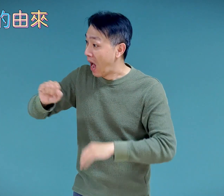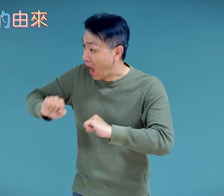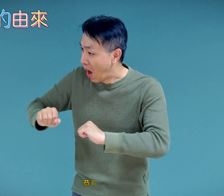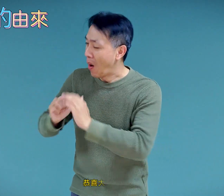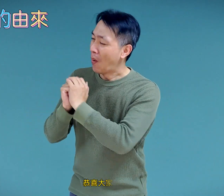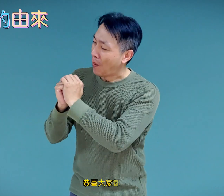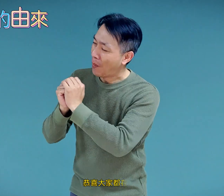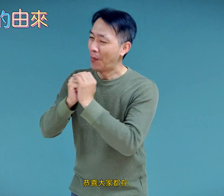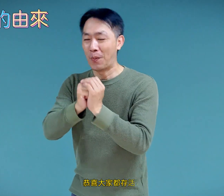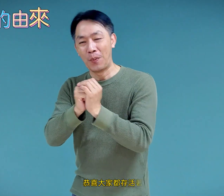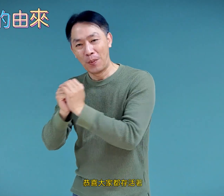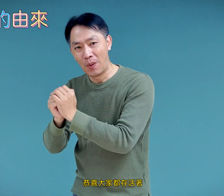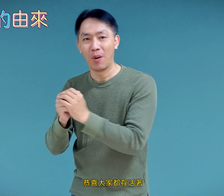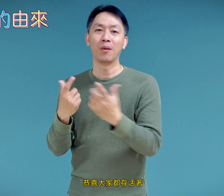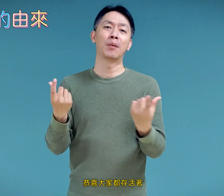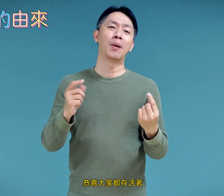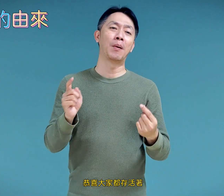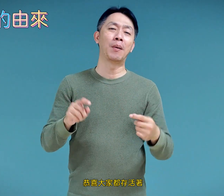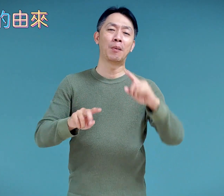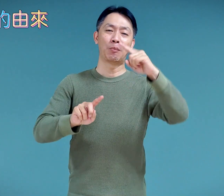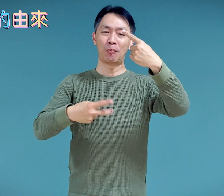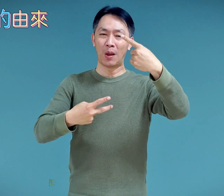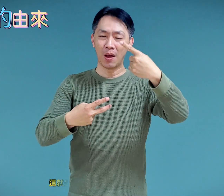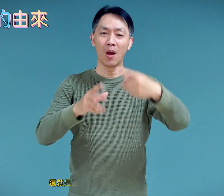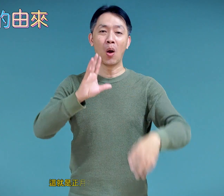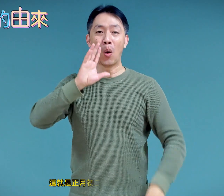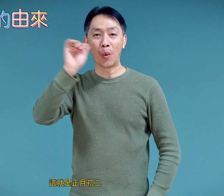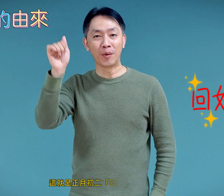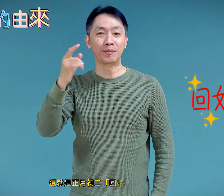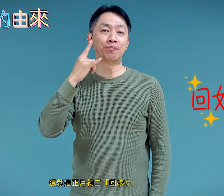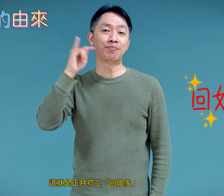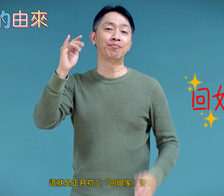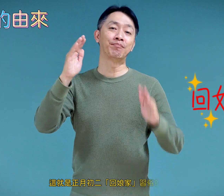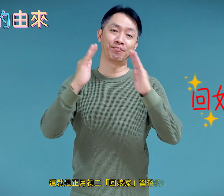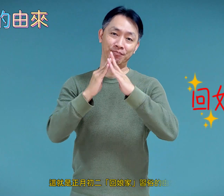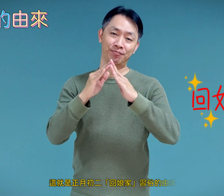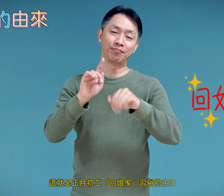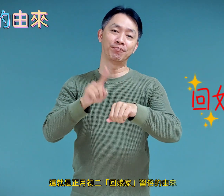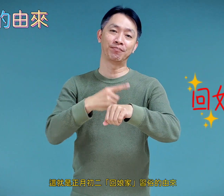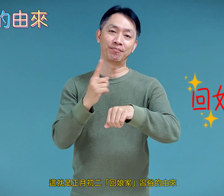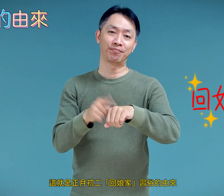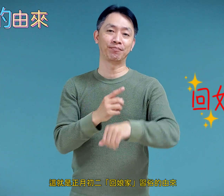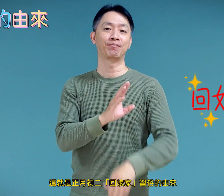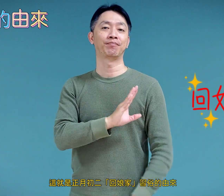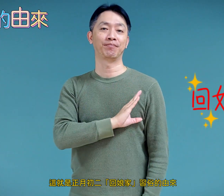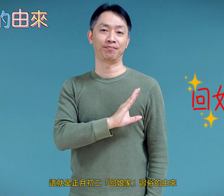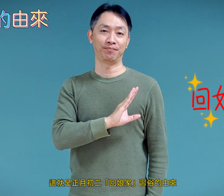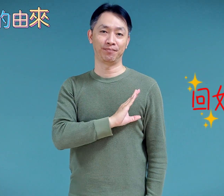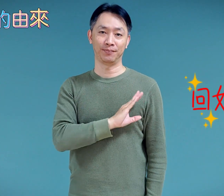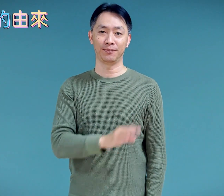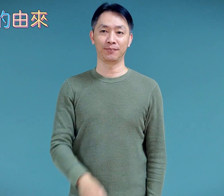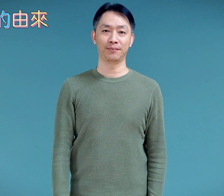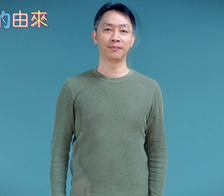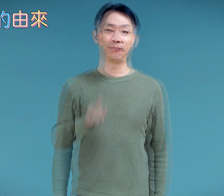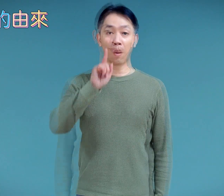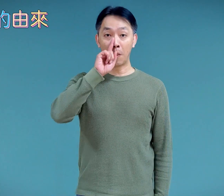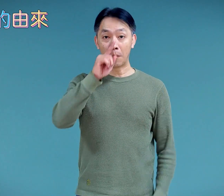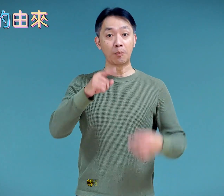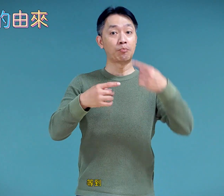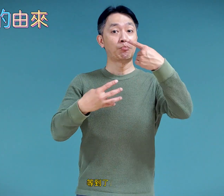人，恭喜大家都存活着。这就是正月初二回娘家习俗的由来。等到